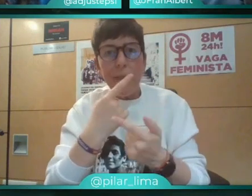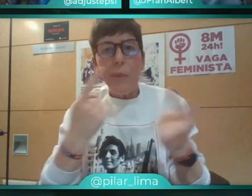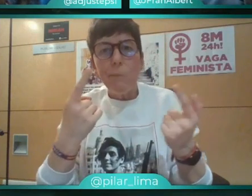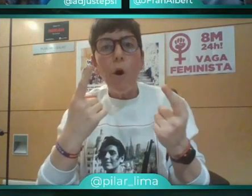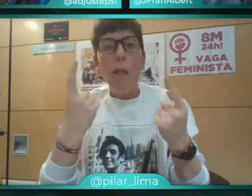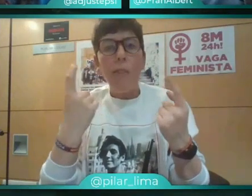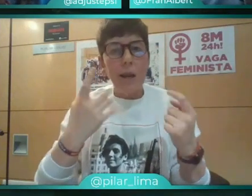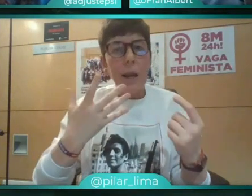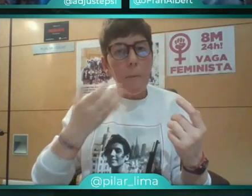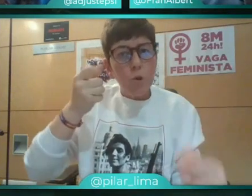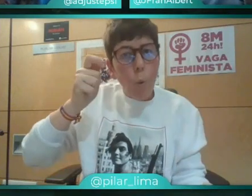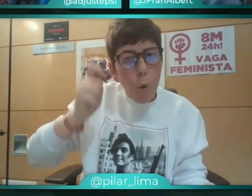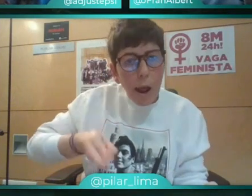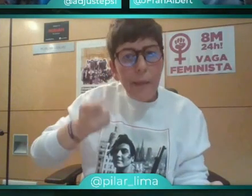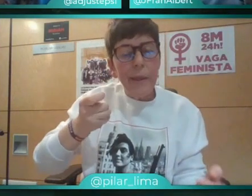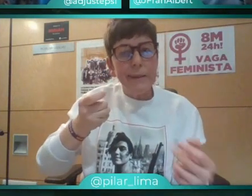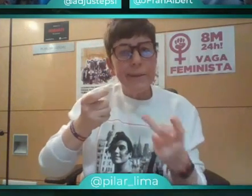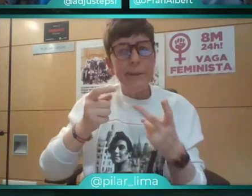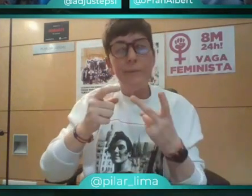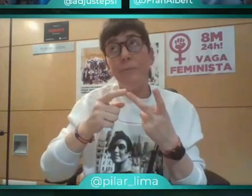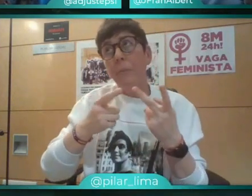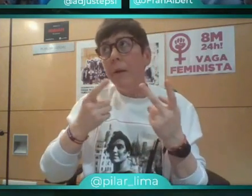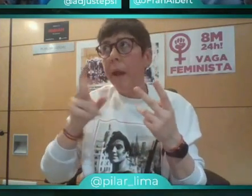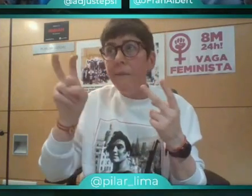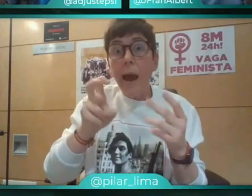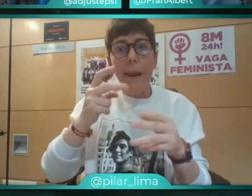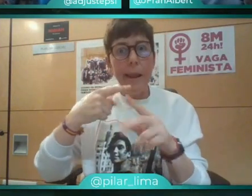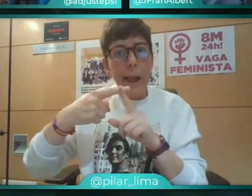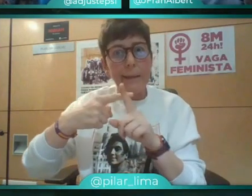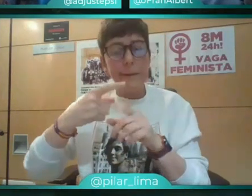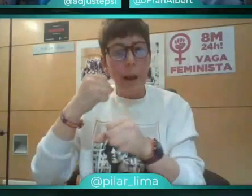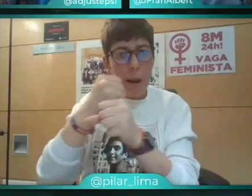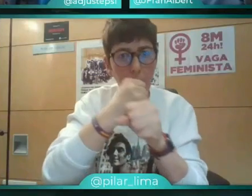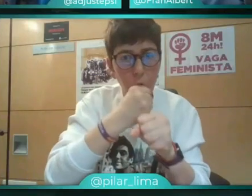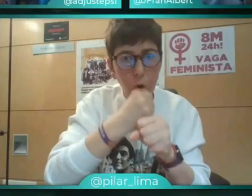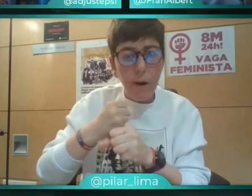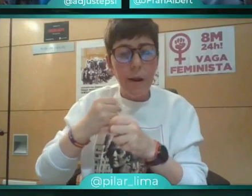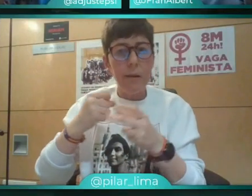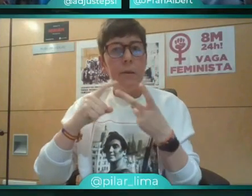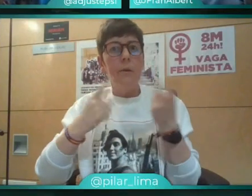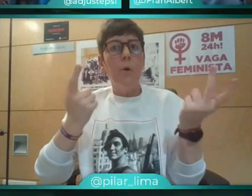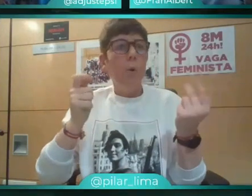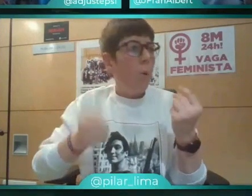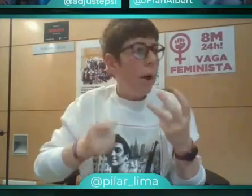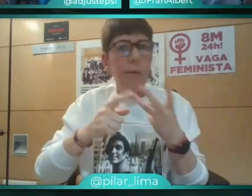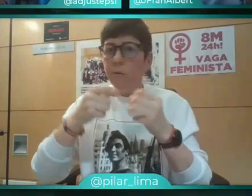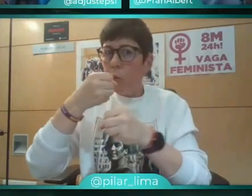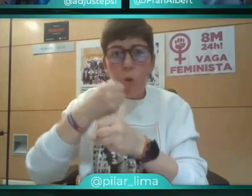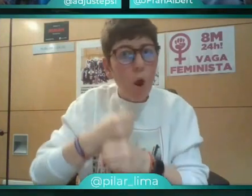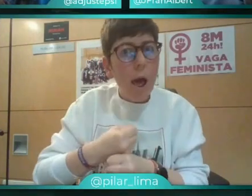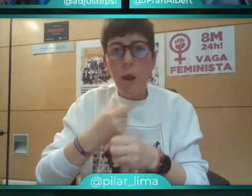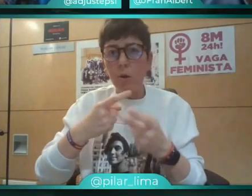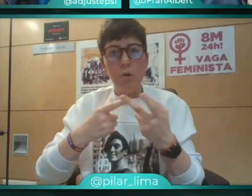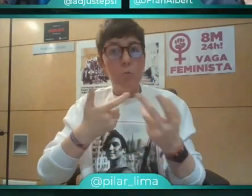y y aprendiendo como os decía por eso hacen falta más más jueces que vengan de la clase